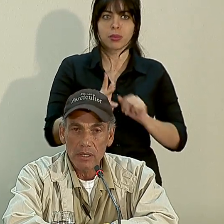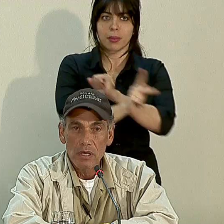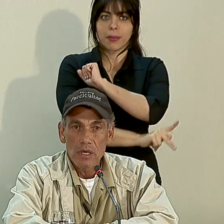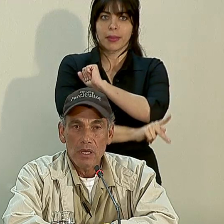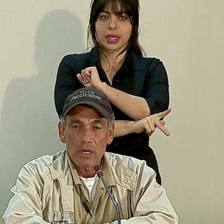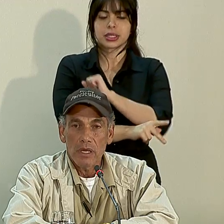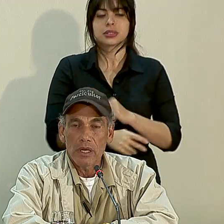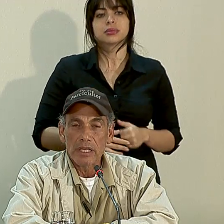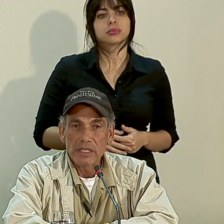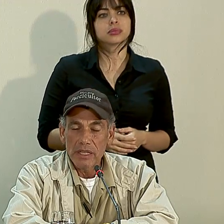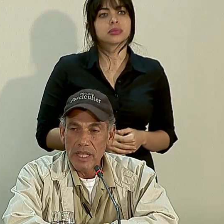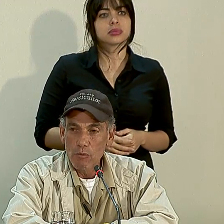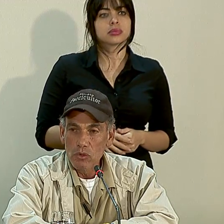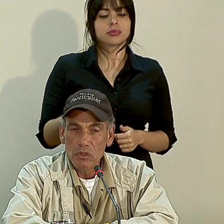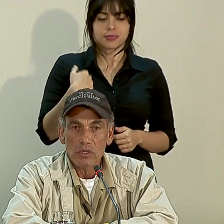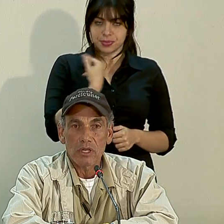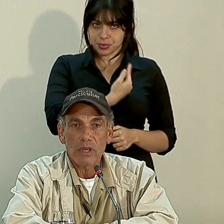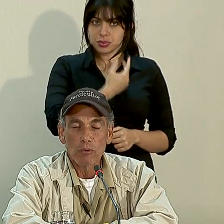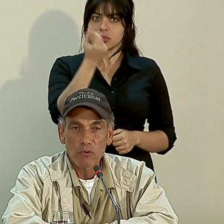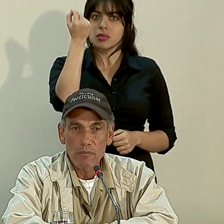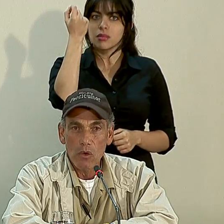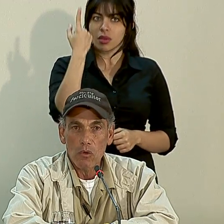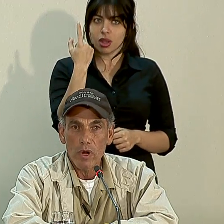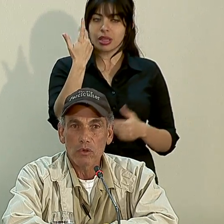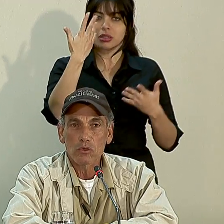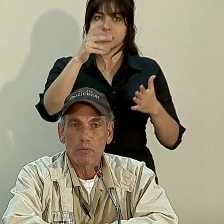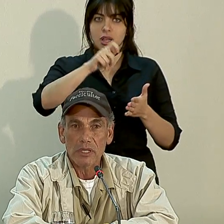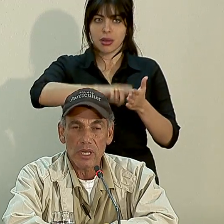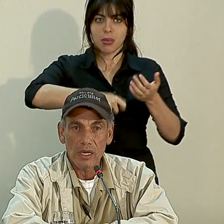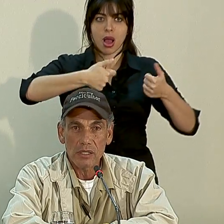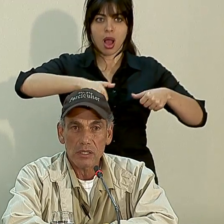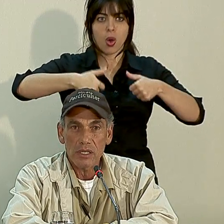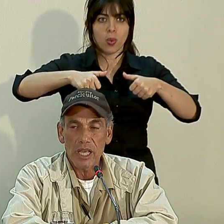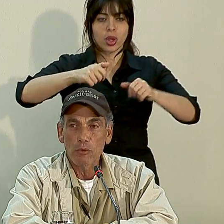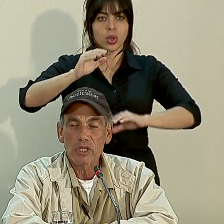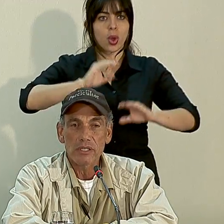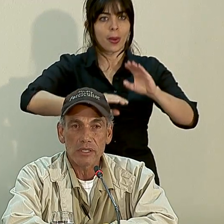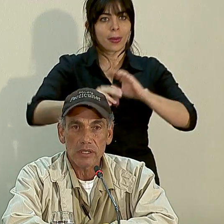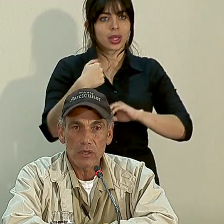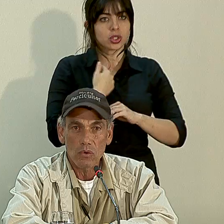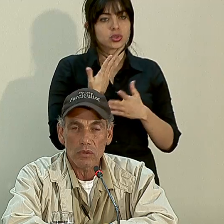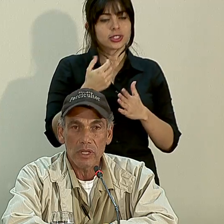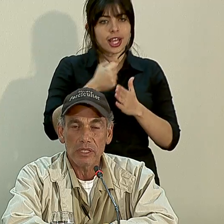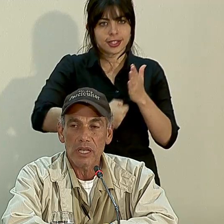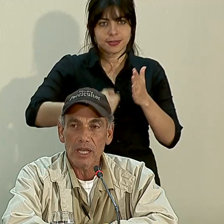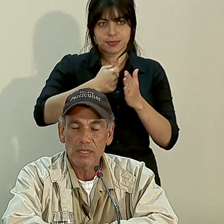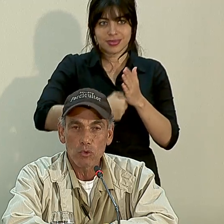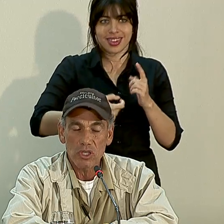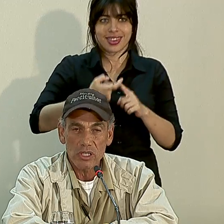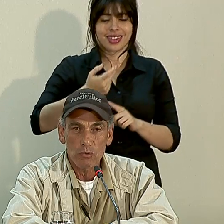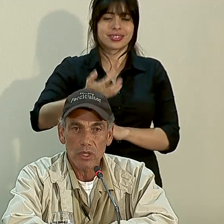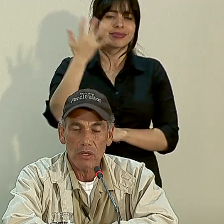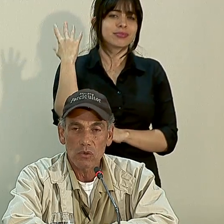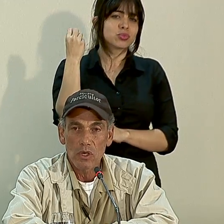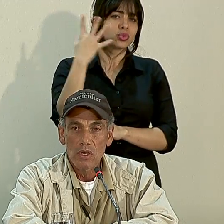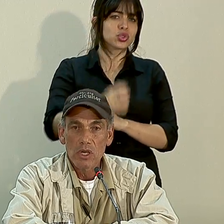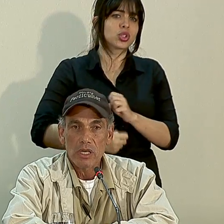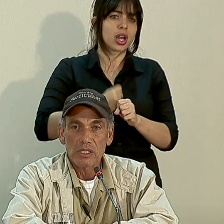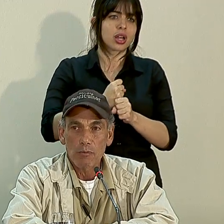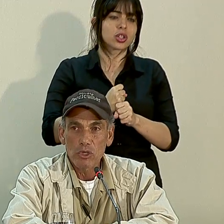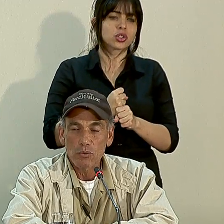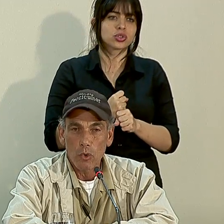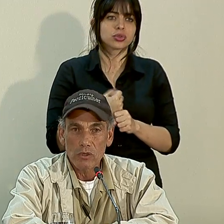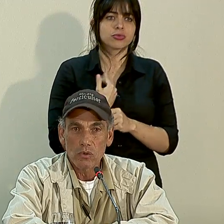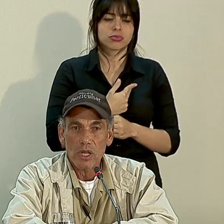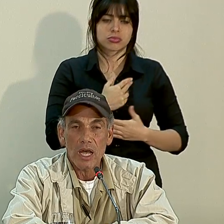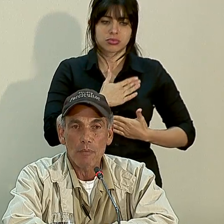país. Entendemos que hemos firmado acuerdos comerciales y hemos insistido desde hace muchísimos años que